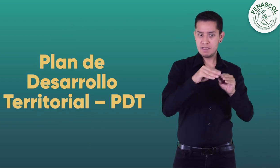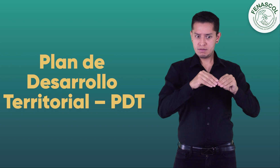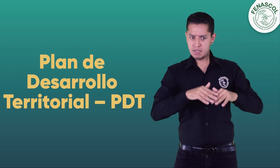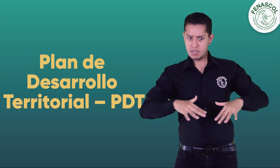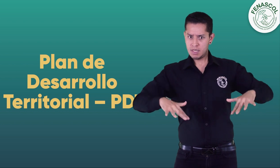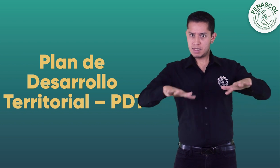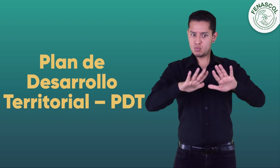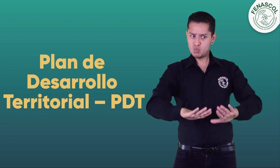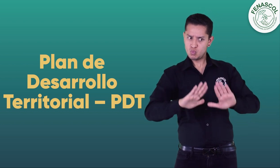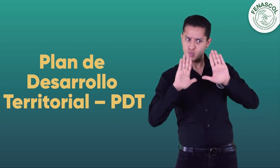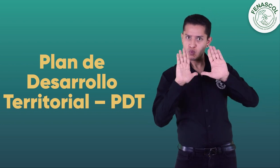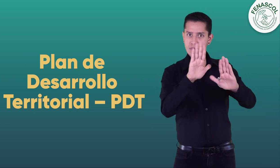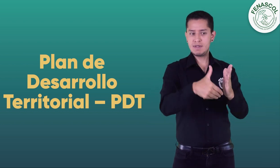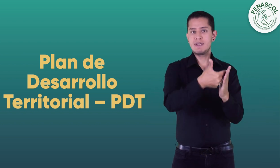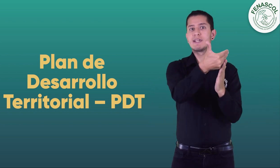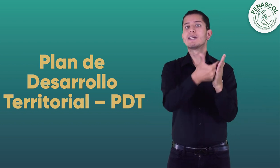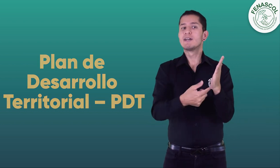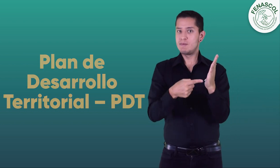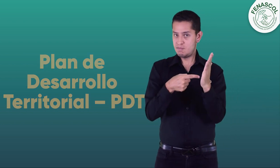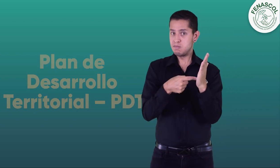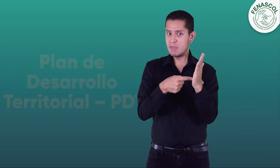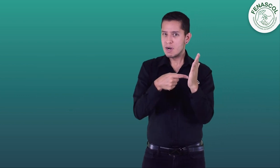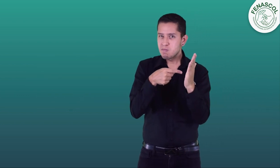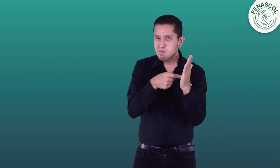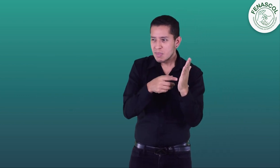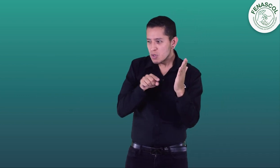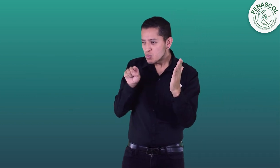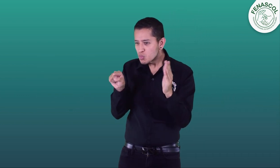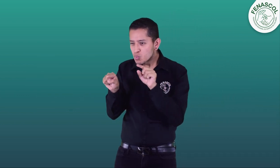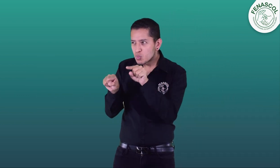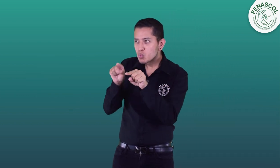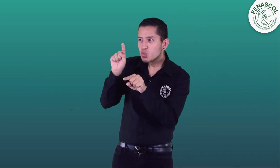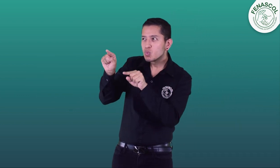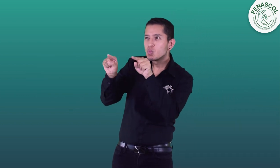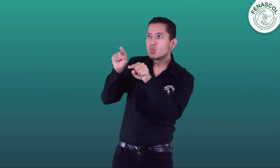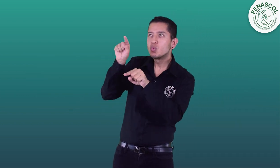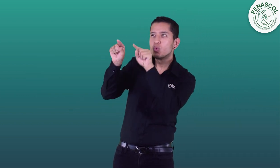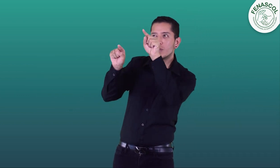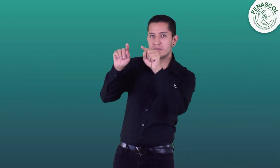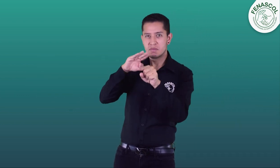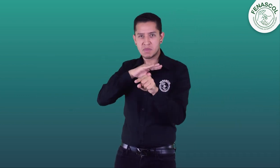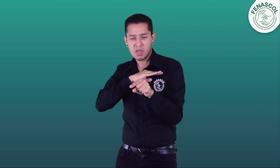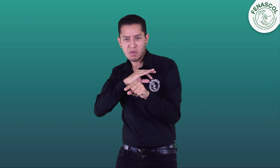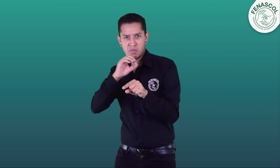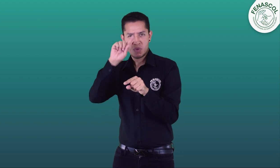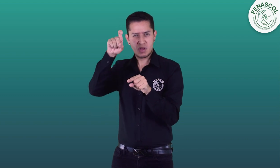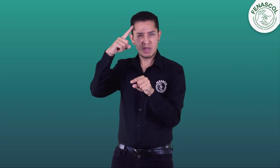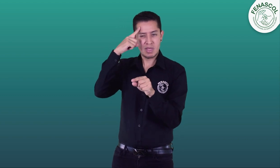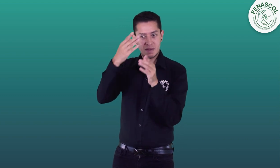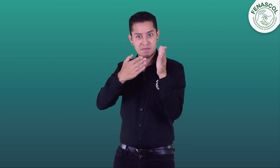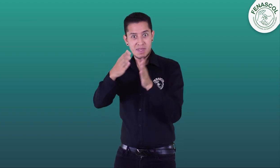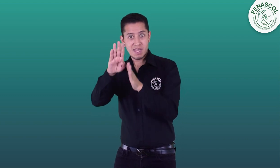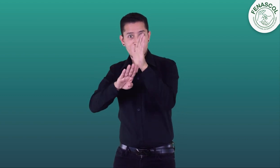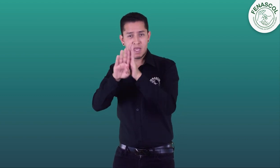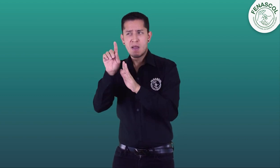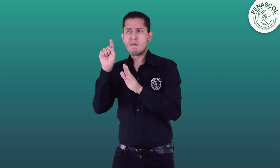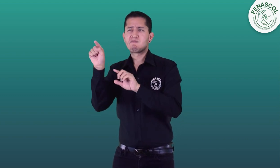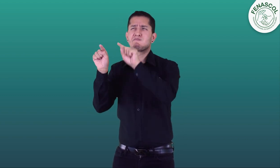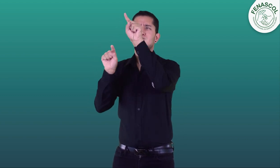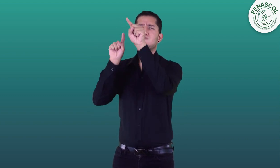Plan de Desarrollo Territorial, el cual es el instrumento que orienta el trabajo y la administración de las alcaldías